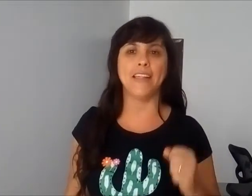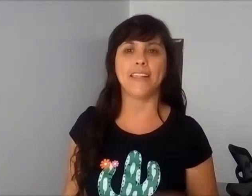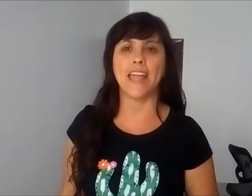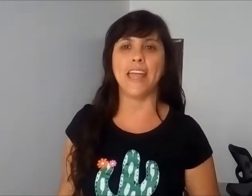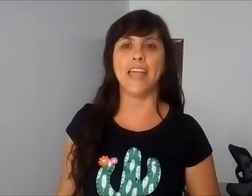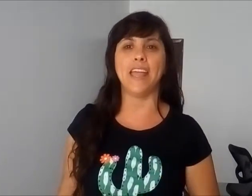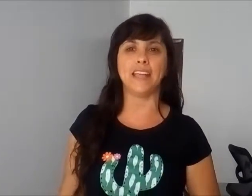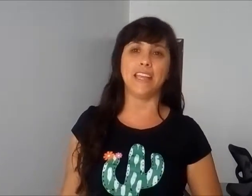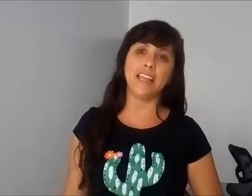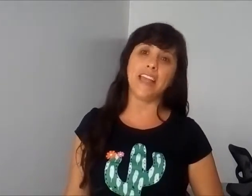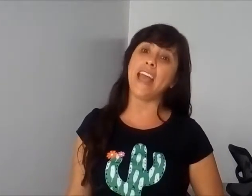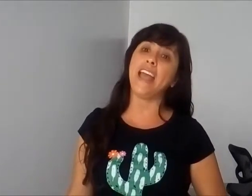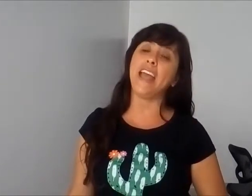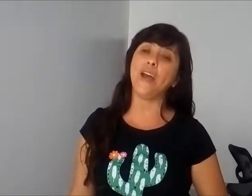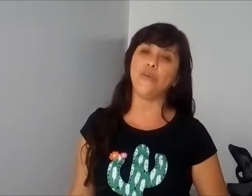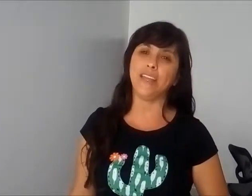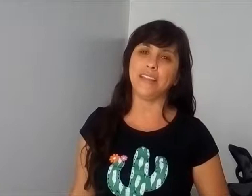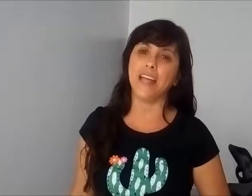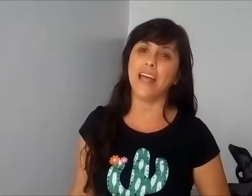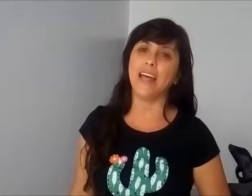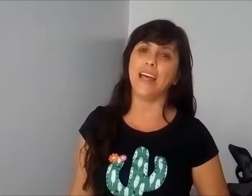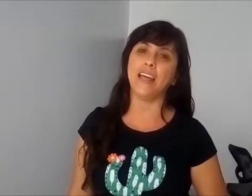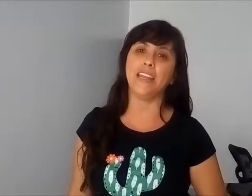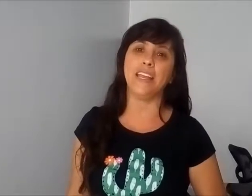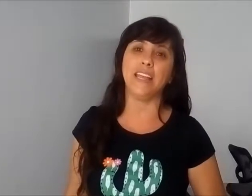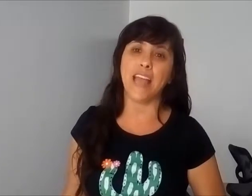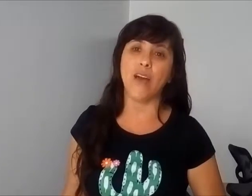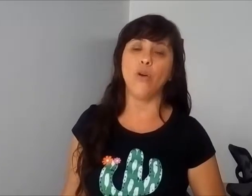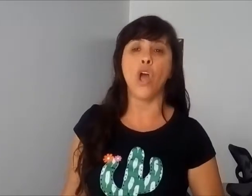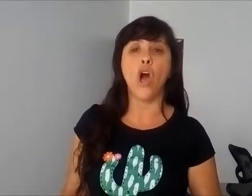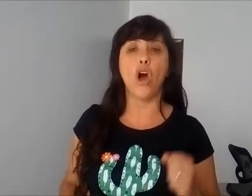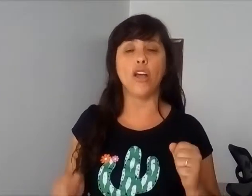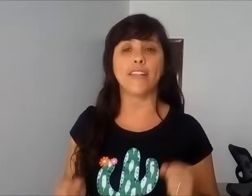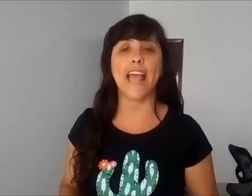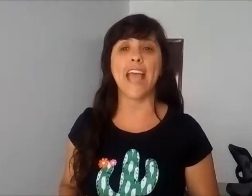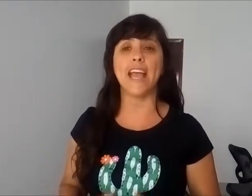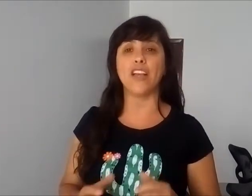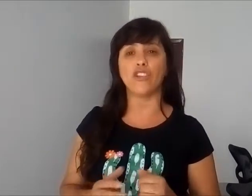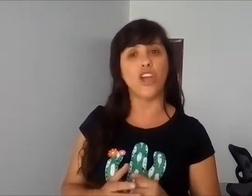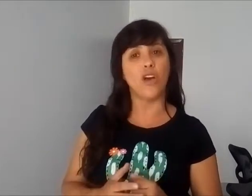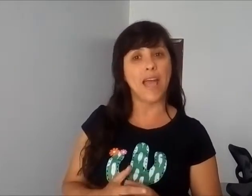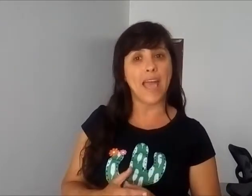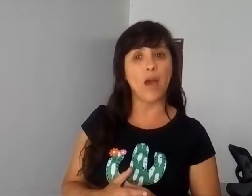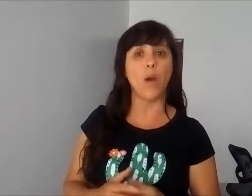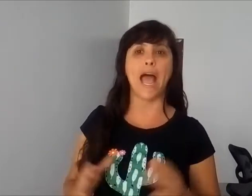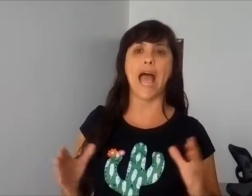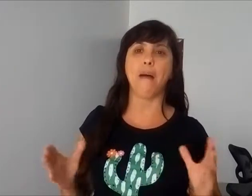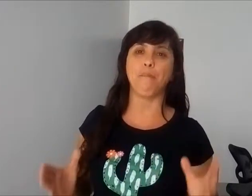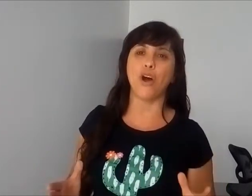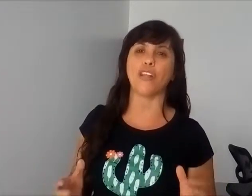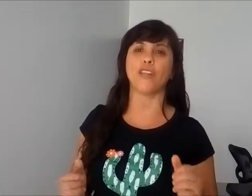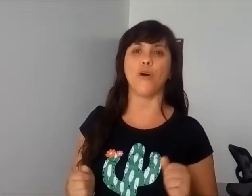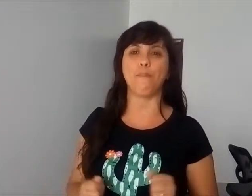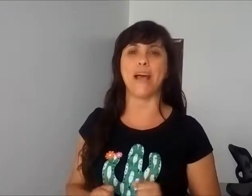eike é e danyel o zé achou eu amor roubar